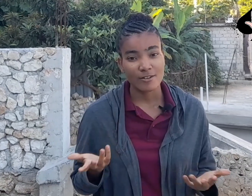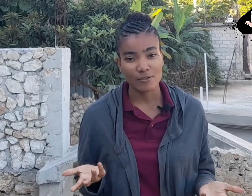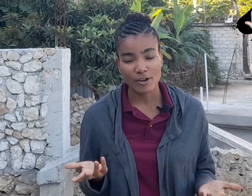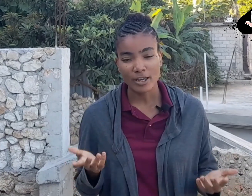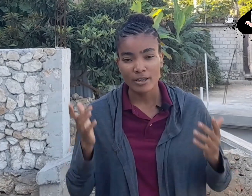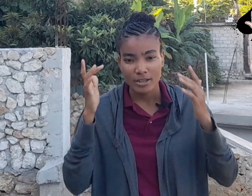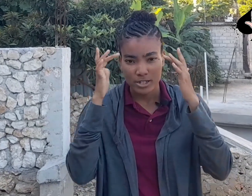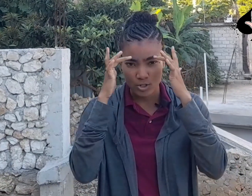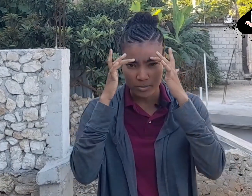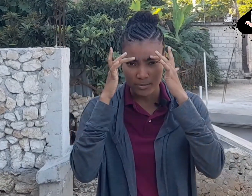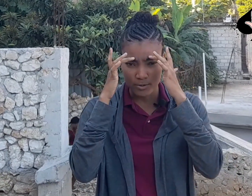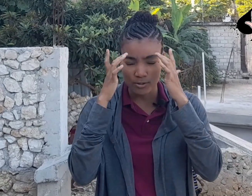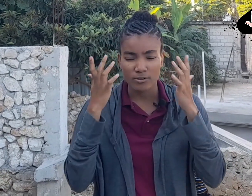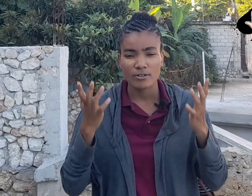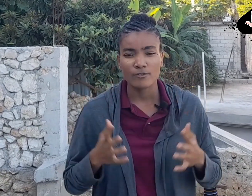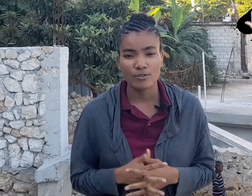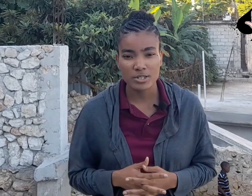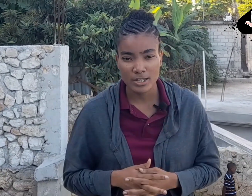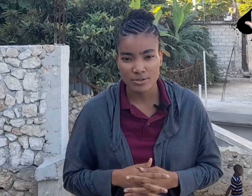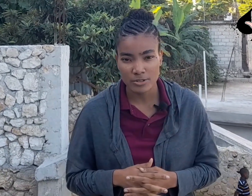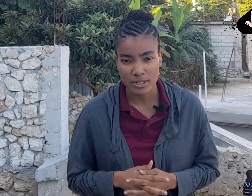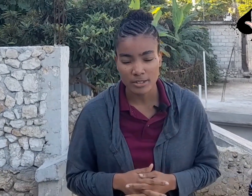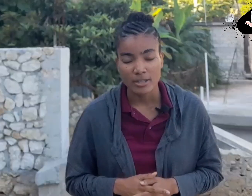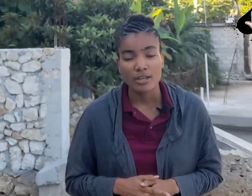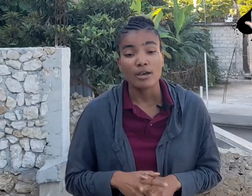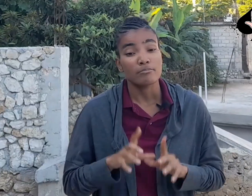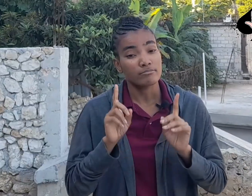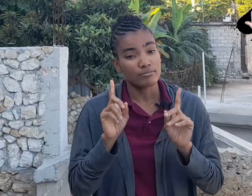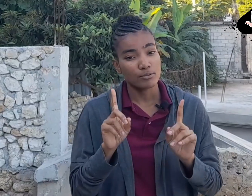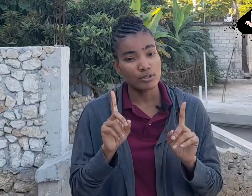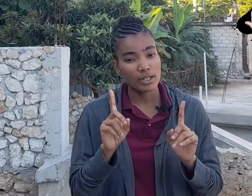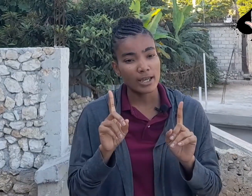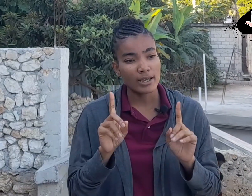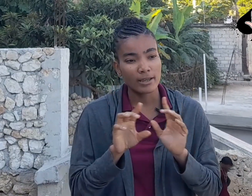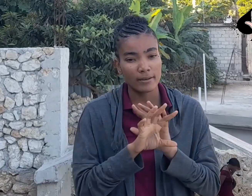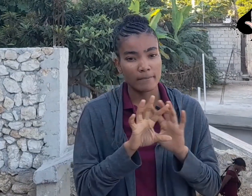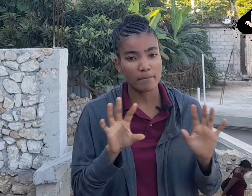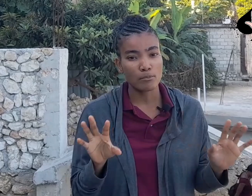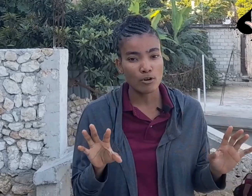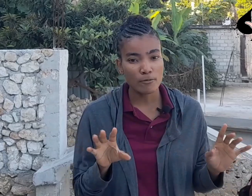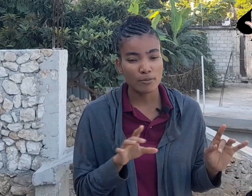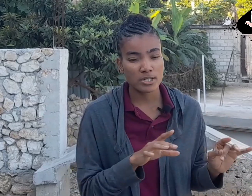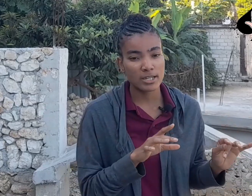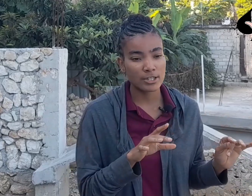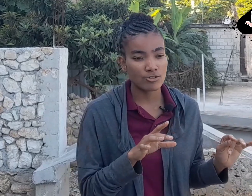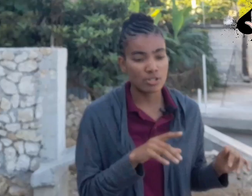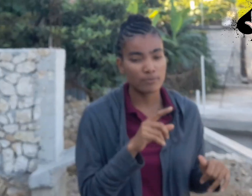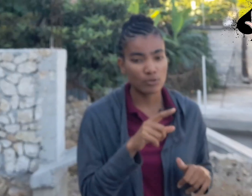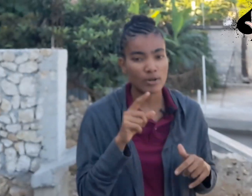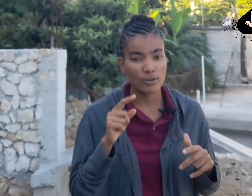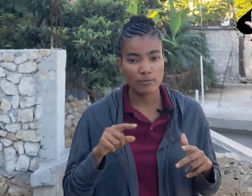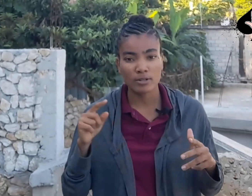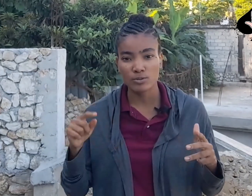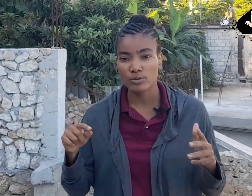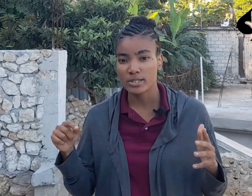Vous voyez? J'ai un petit peu foncé les sourcils. Pour les mots, pour poser des questions, genre pourquoi, comment, où,